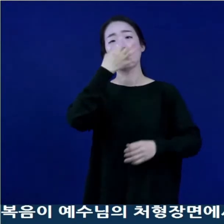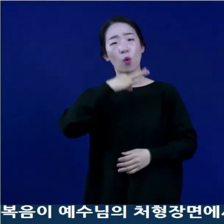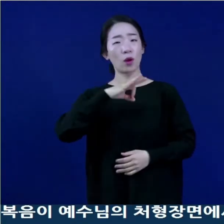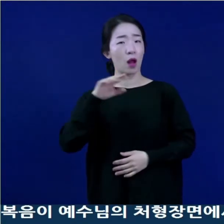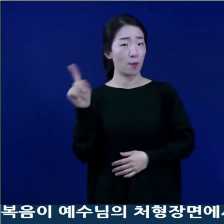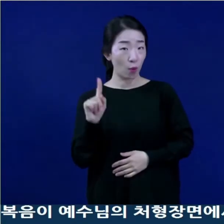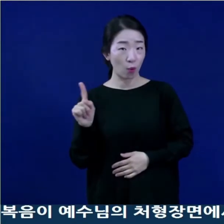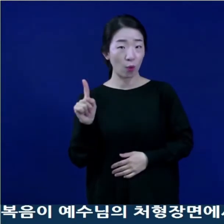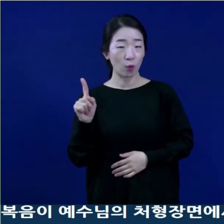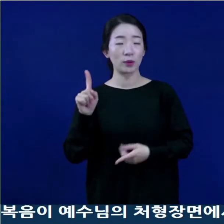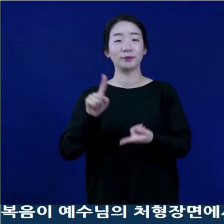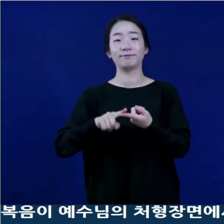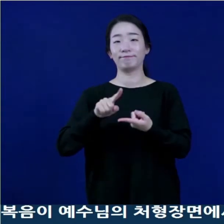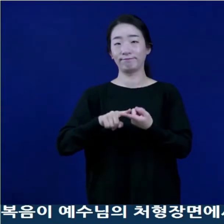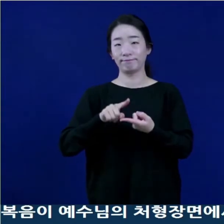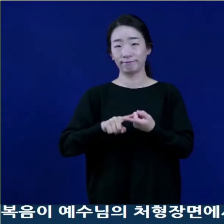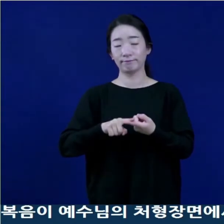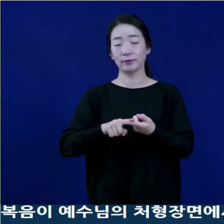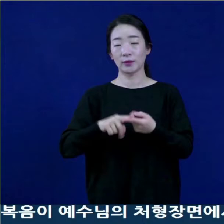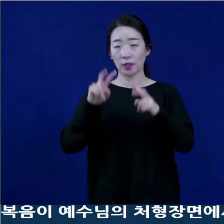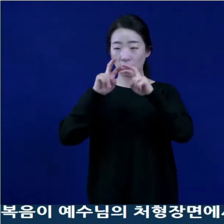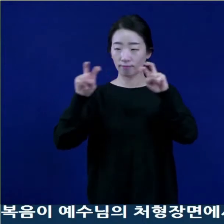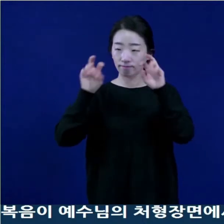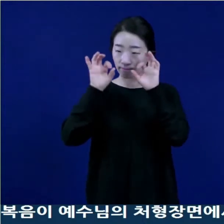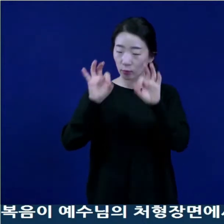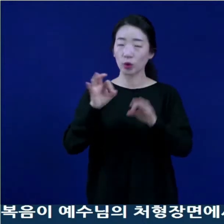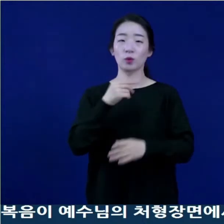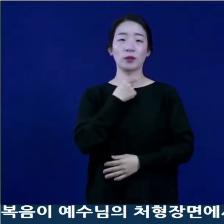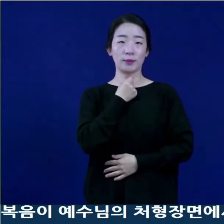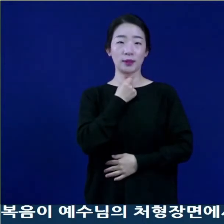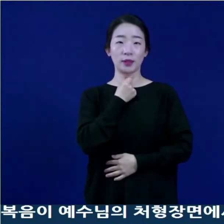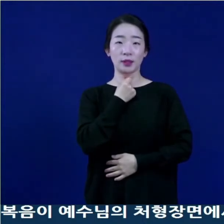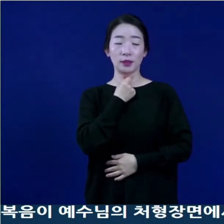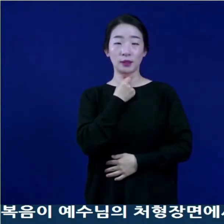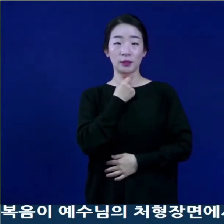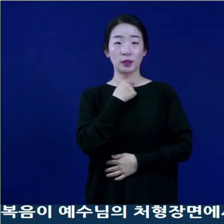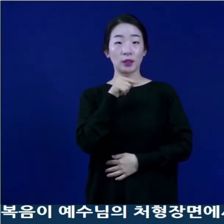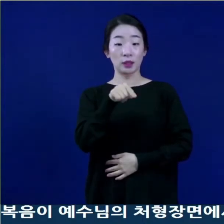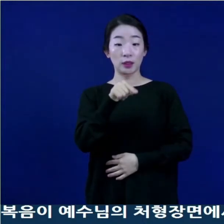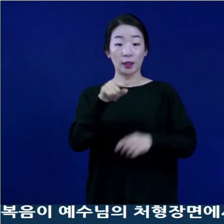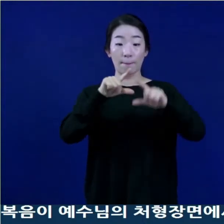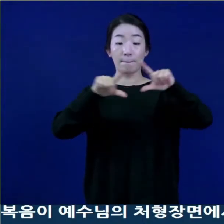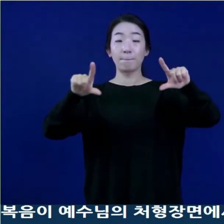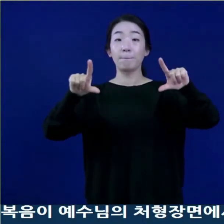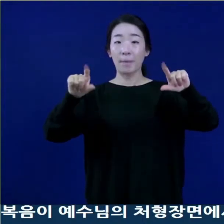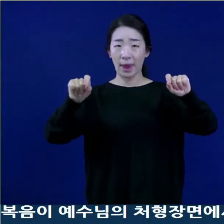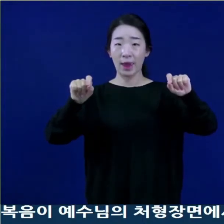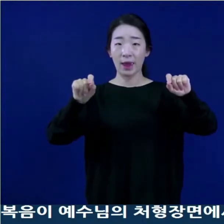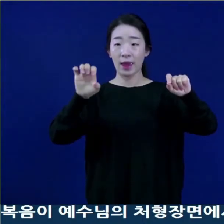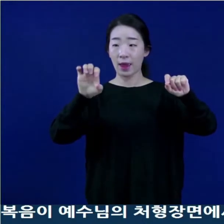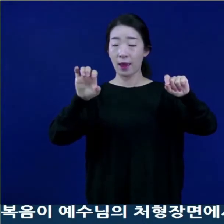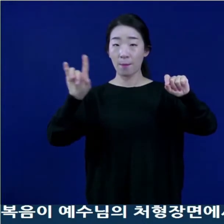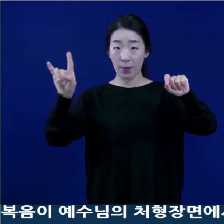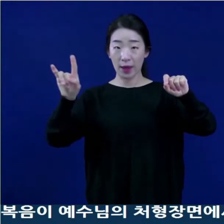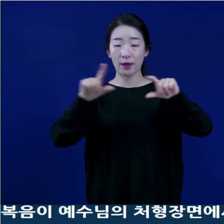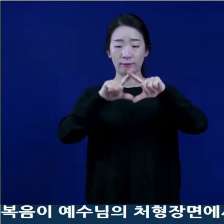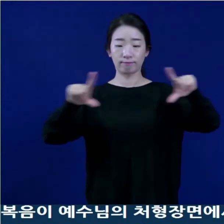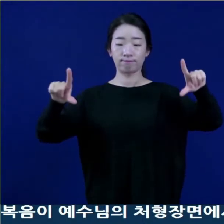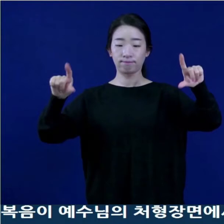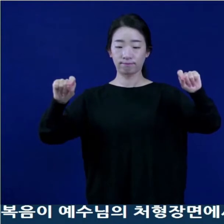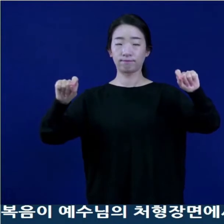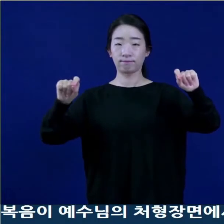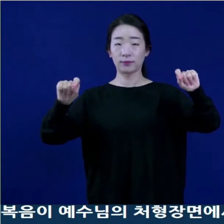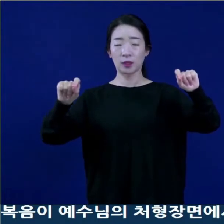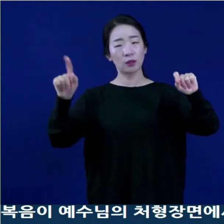무엇인가 하는 것을 살펴보는 것입니다. 이 패는 좀 독특했습니다. 우선 크기가 좀